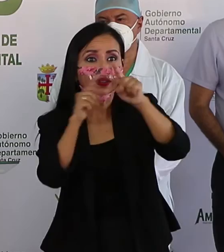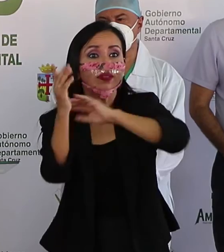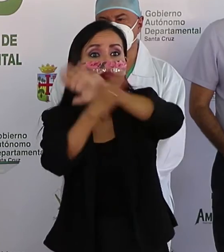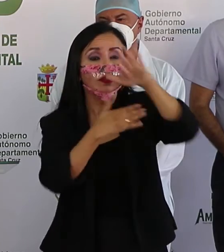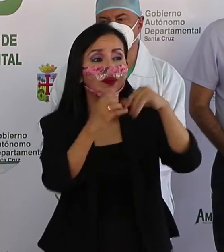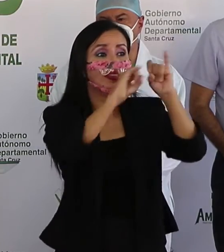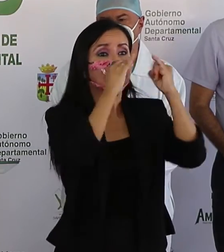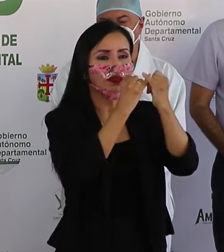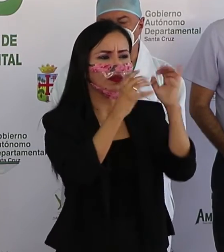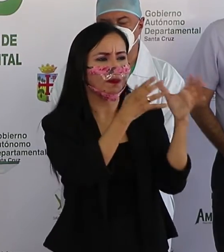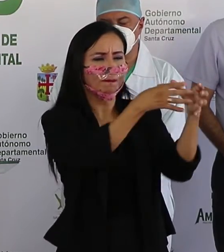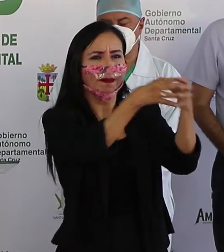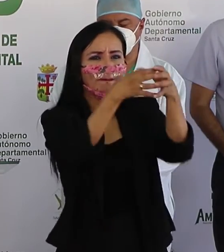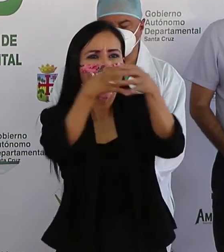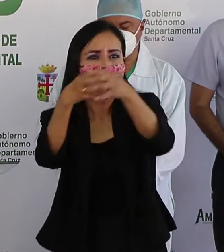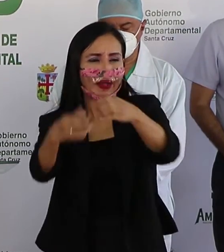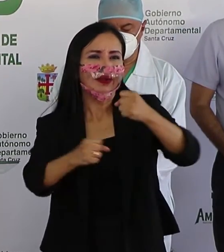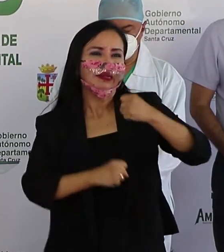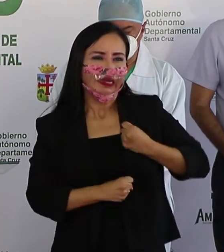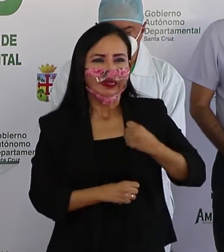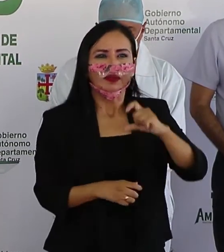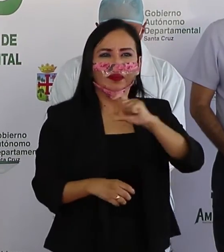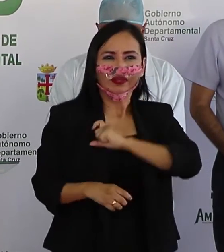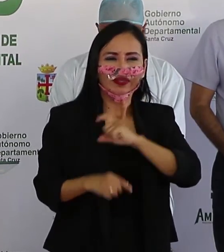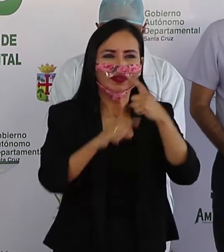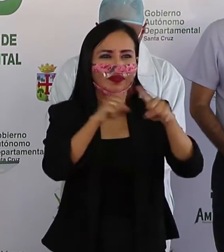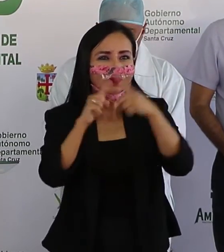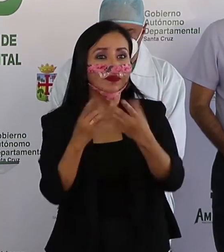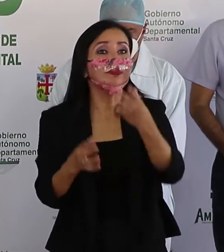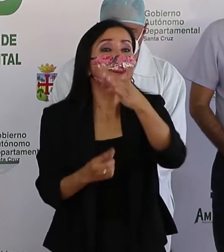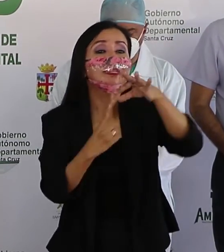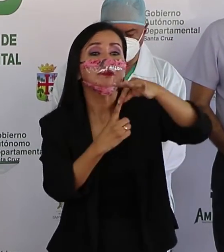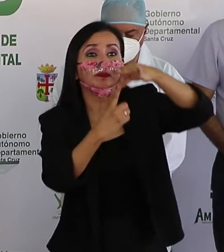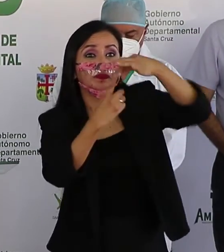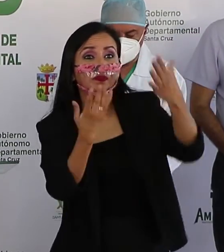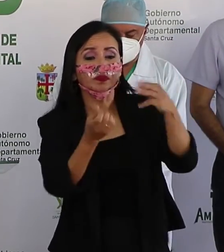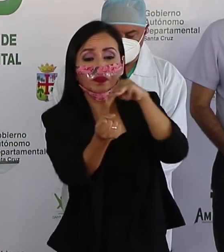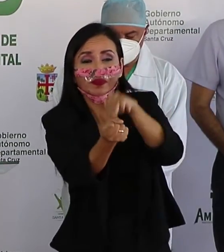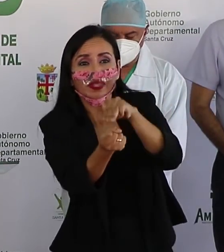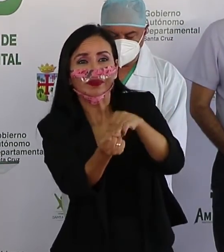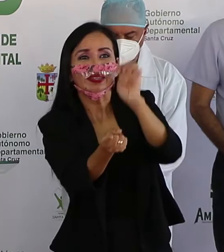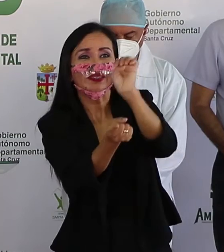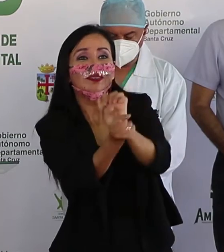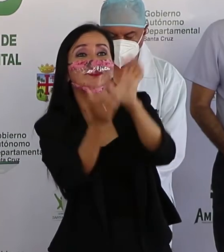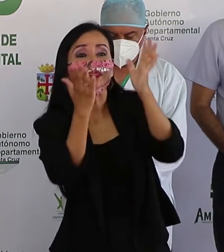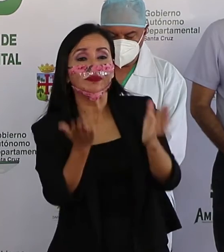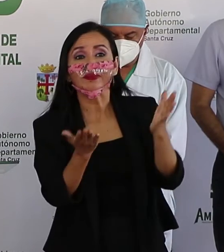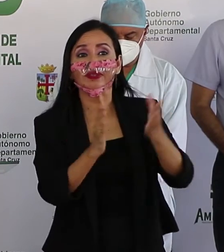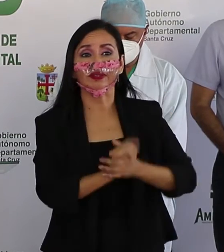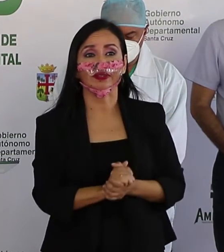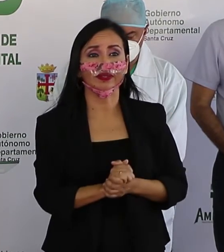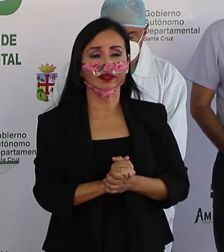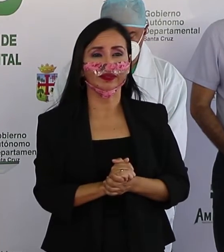con todos los que están en primera línea, el ejército, la policía y especialmente los médicos y enfermeras,